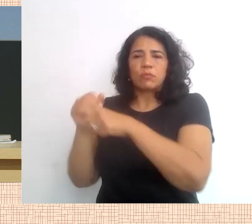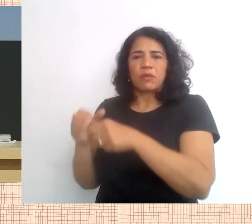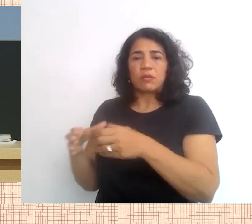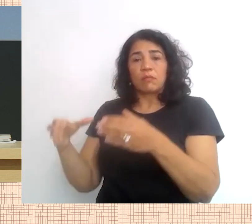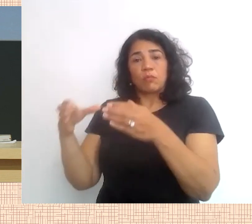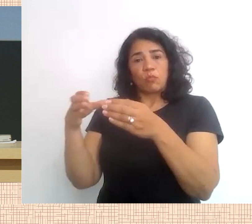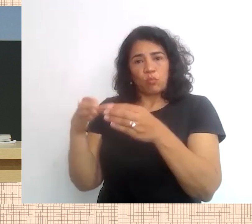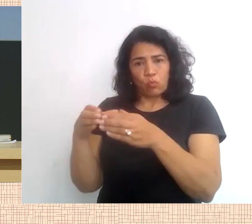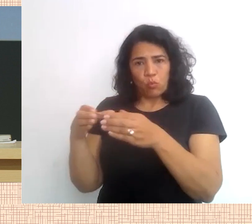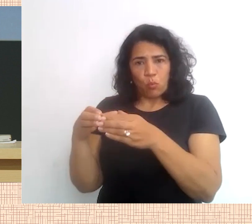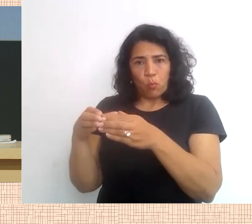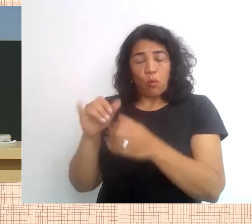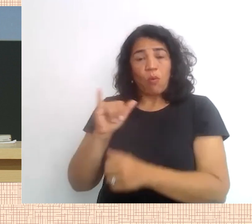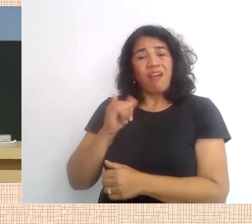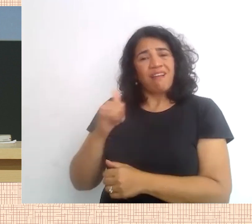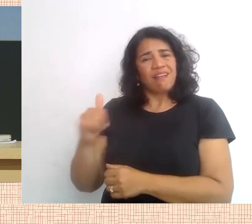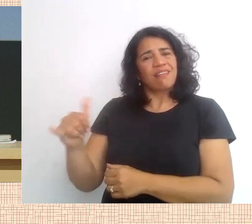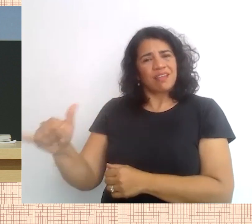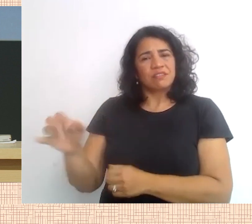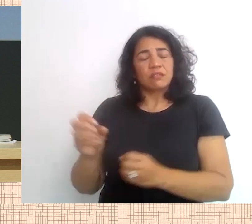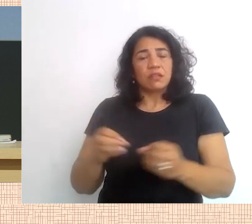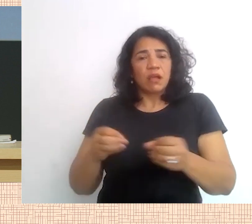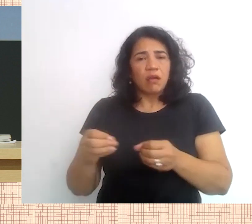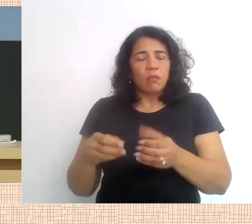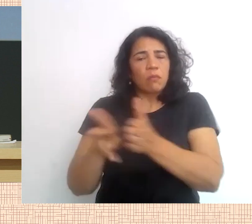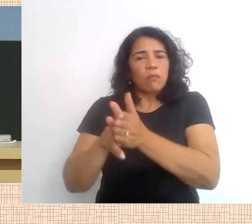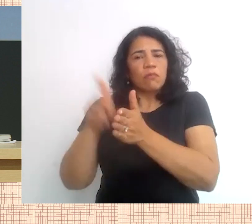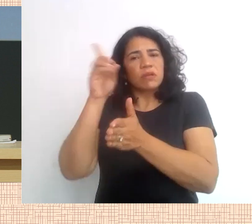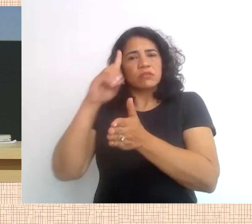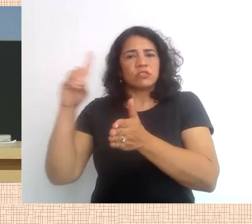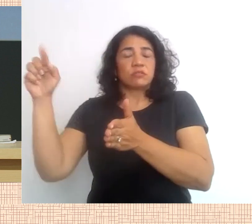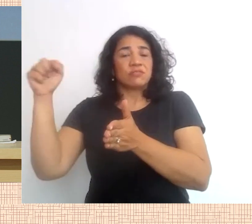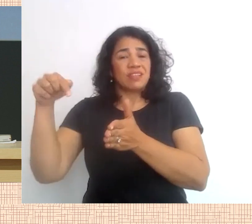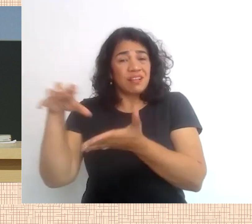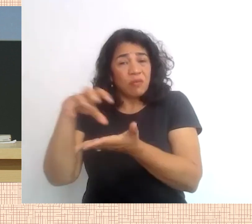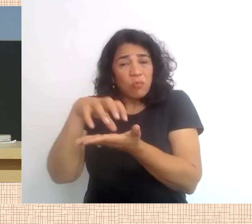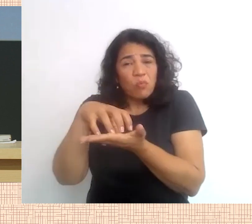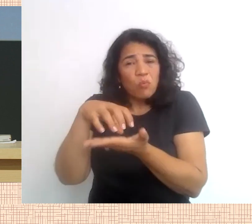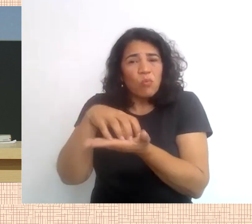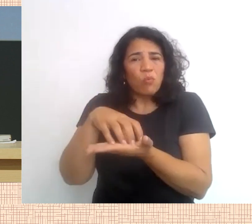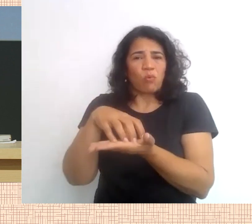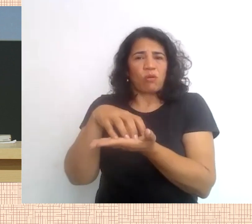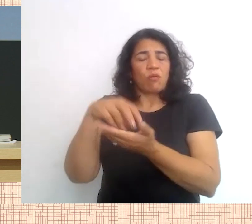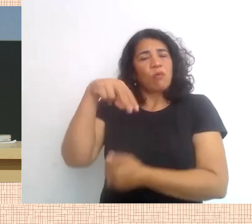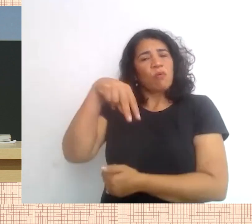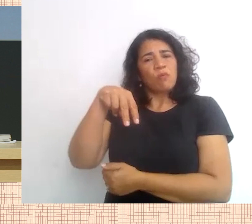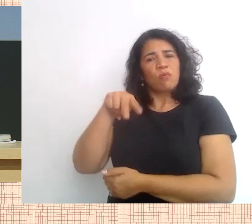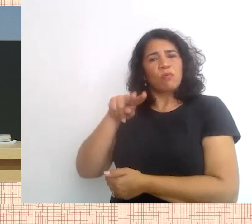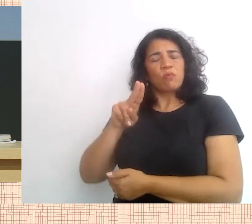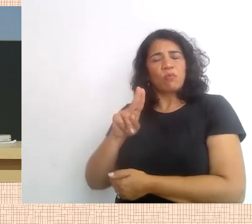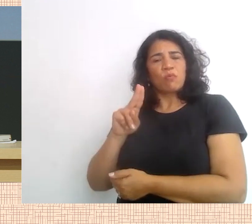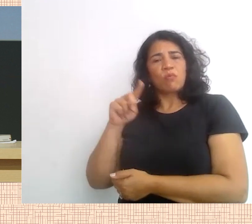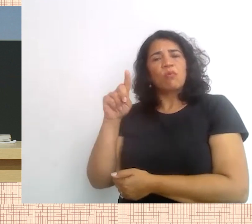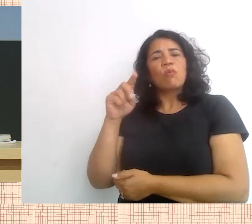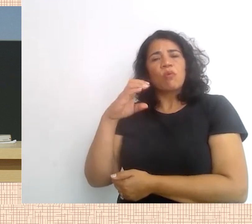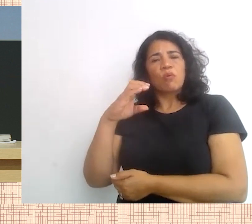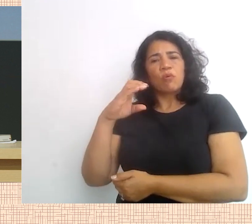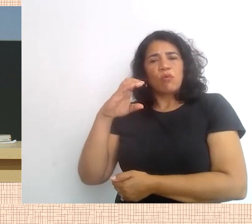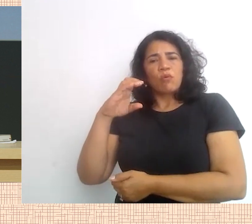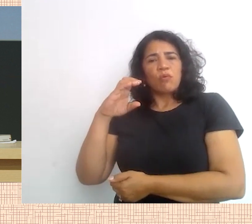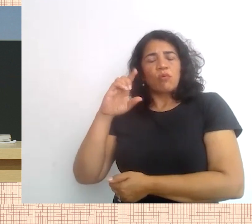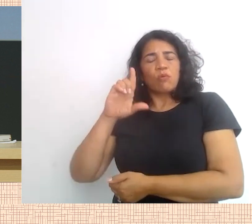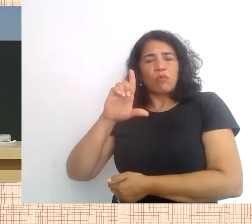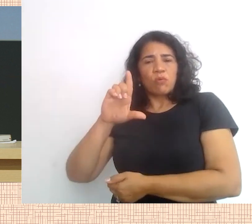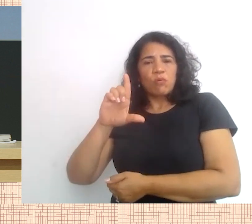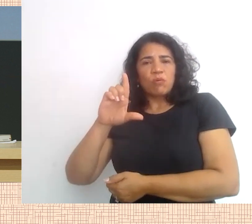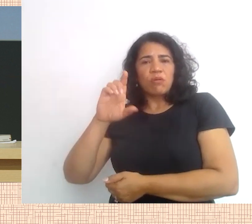É o núcleo onde Deus pode retirar energia para operar na